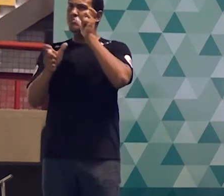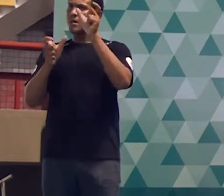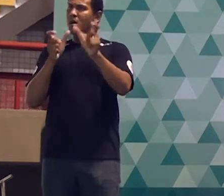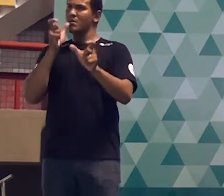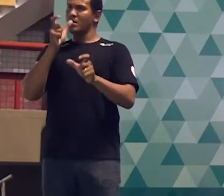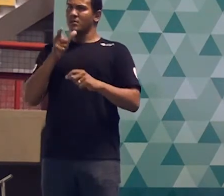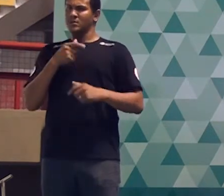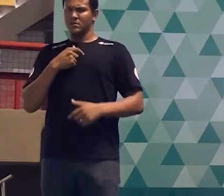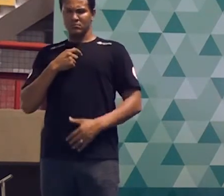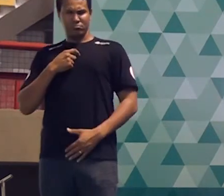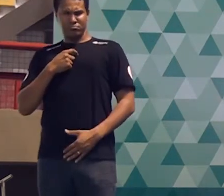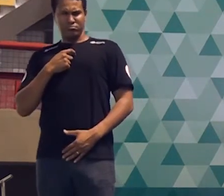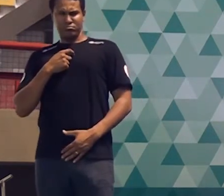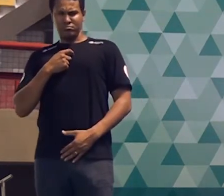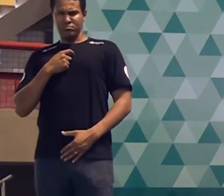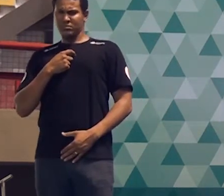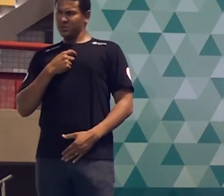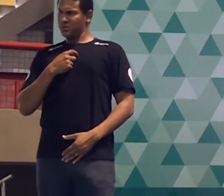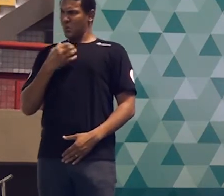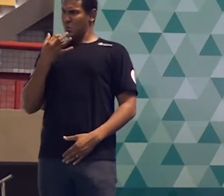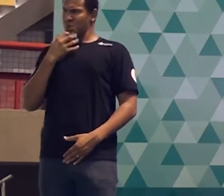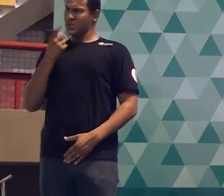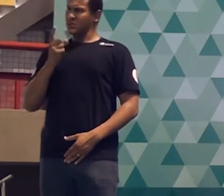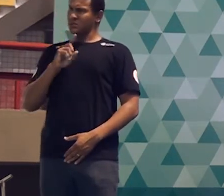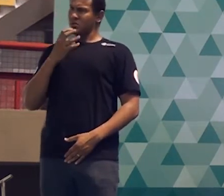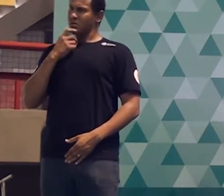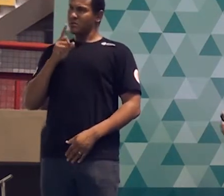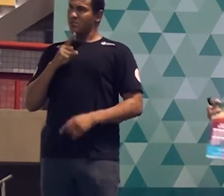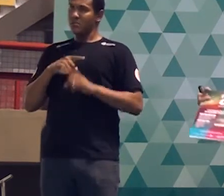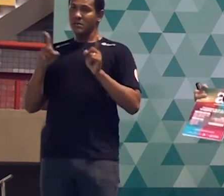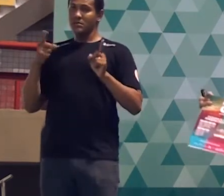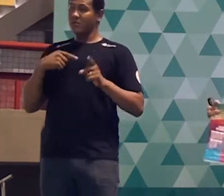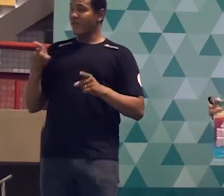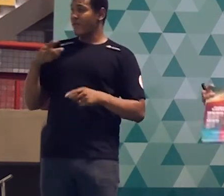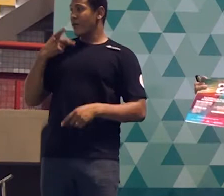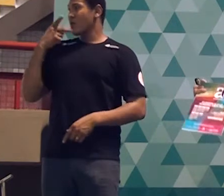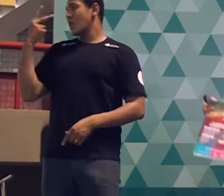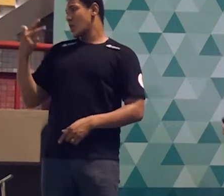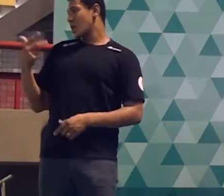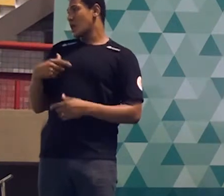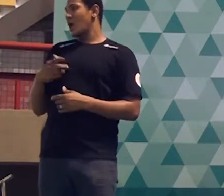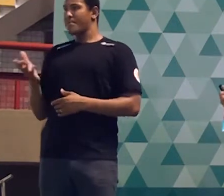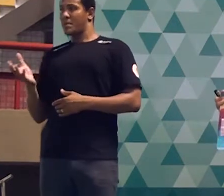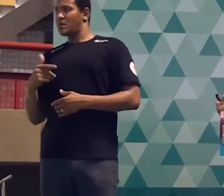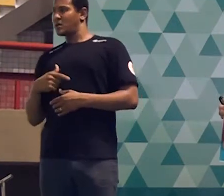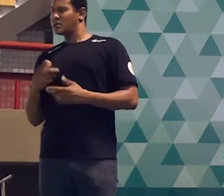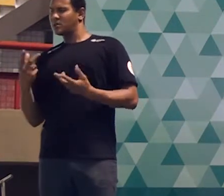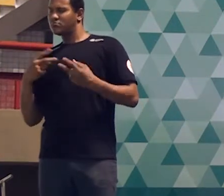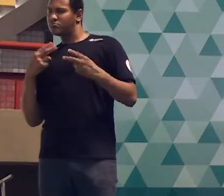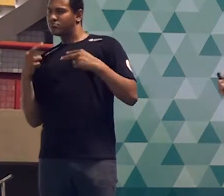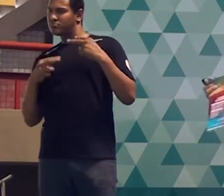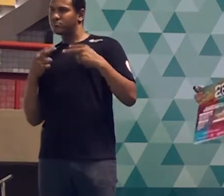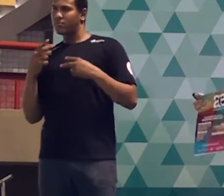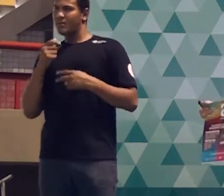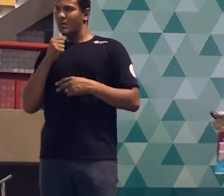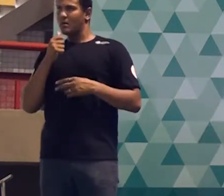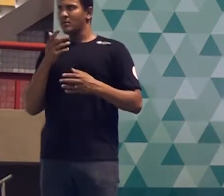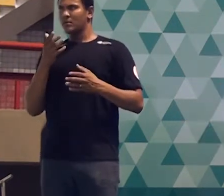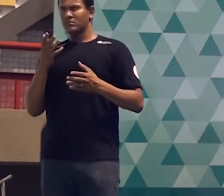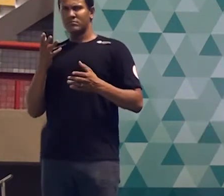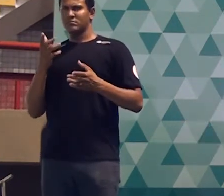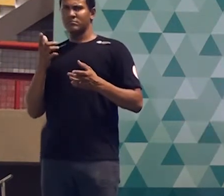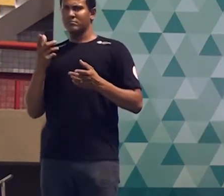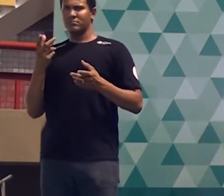você nem conhece. Como também se você chegar para o vovô e disser, tá ligado, vamos nessa, azarar uma mina, ele não sabe o que você está